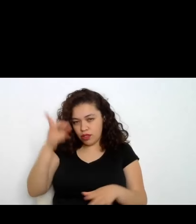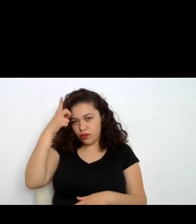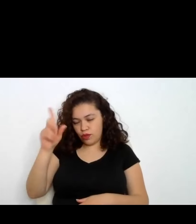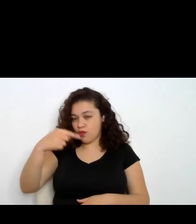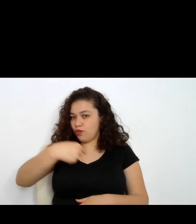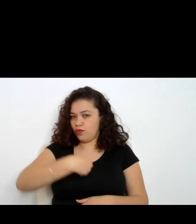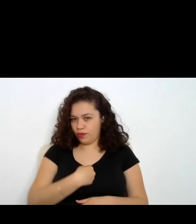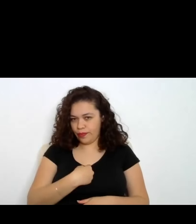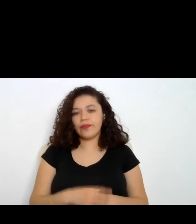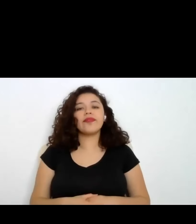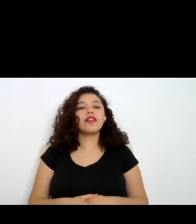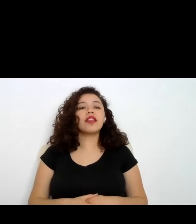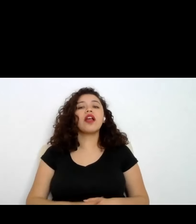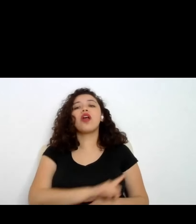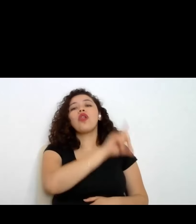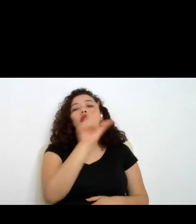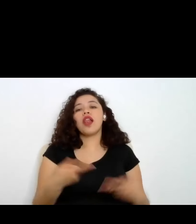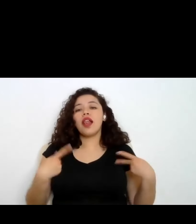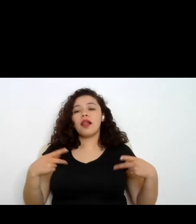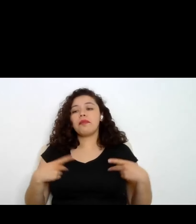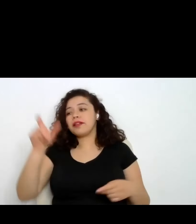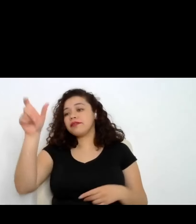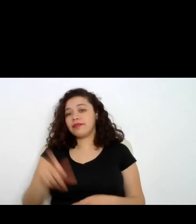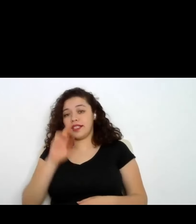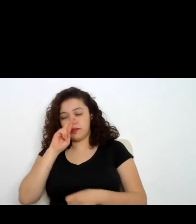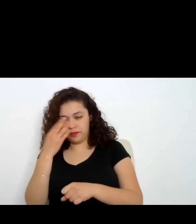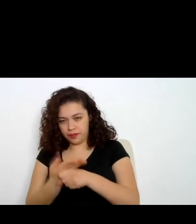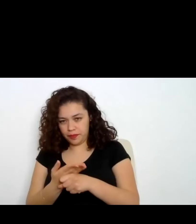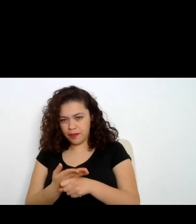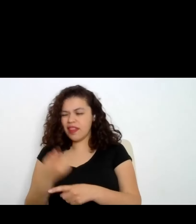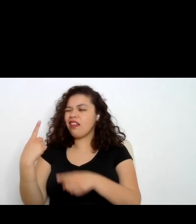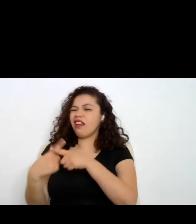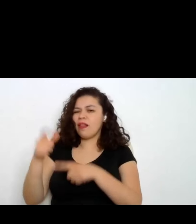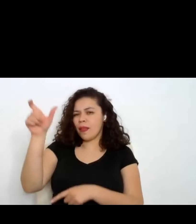Luego tenemos la figura del responsable. Y el responsable puede ser una